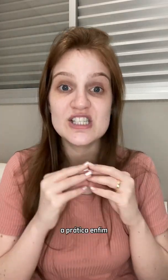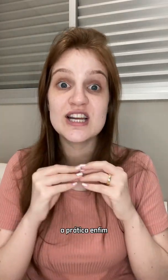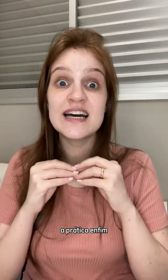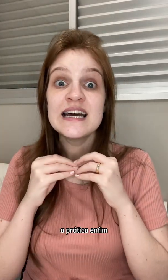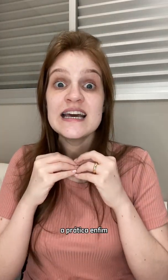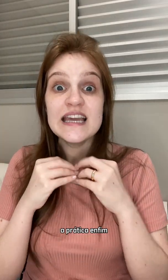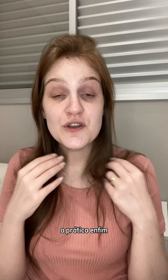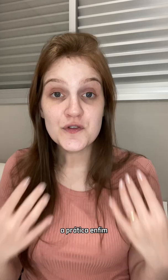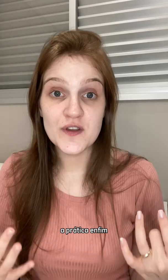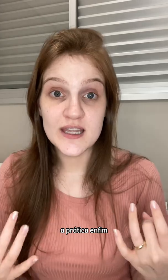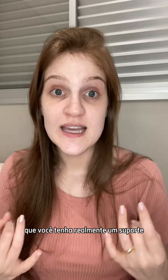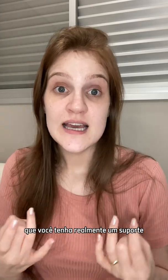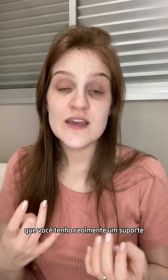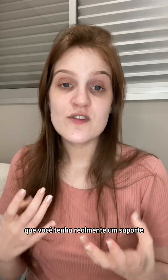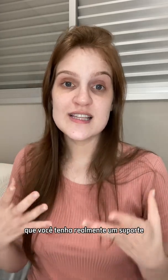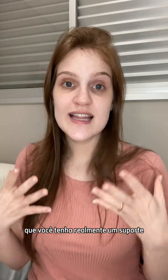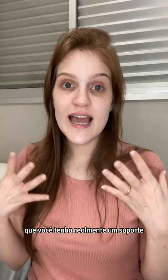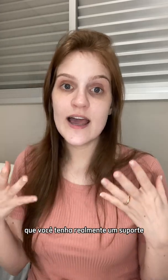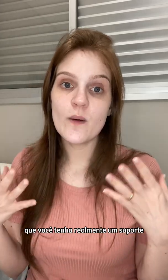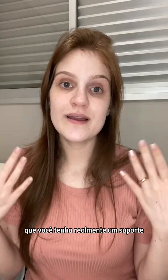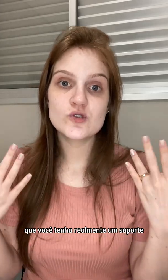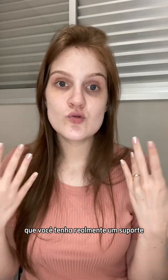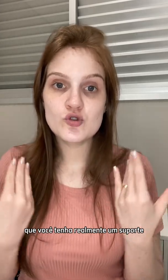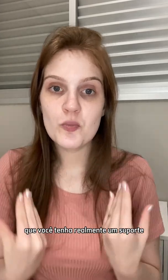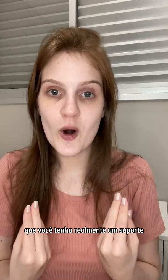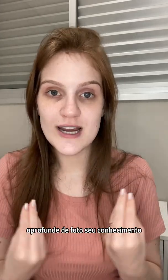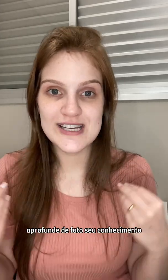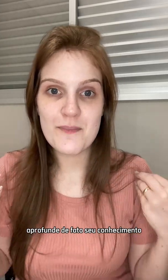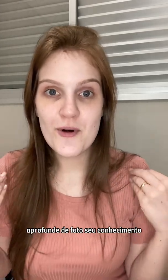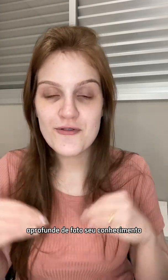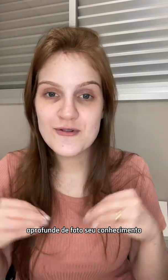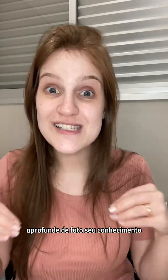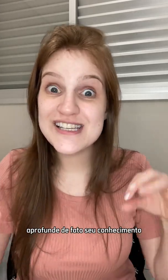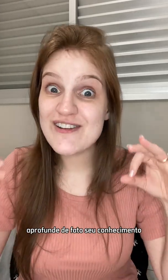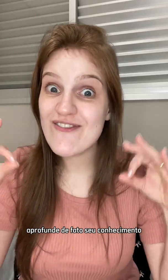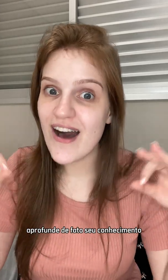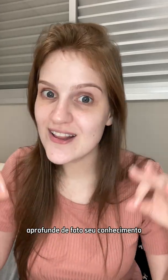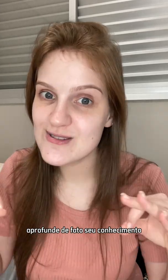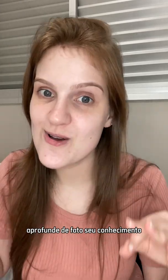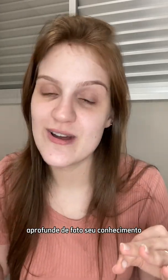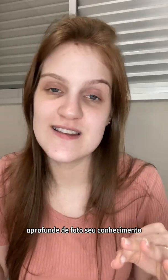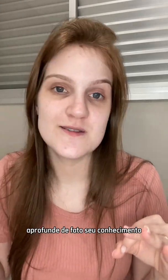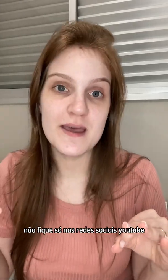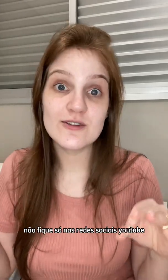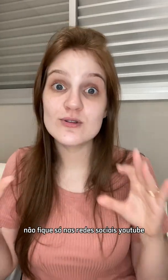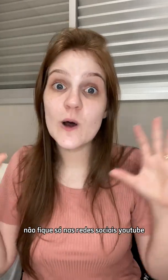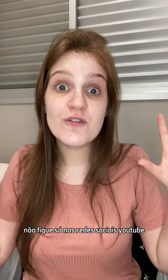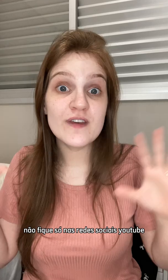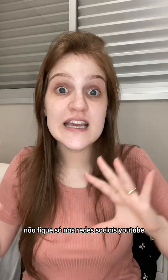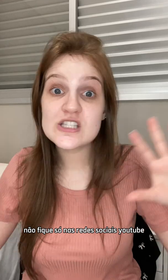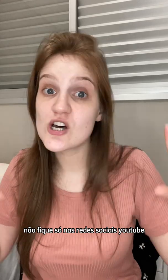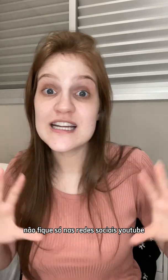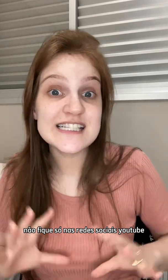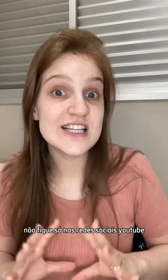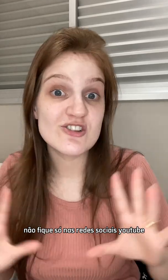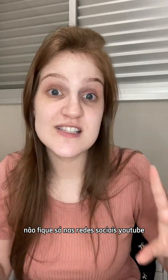prática. Enfim, que você tenha realmente um suporte, aprofunde de fato o seu conhecimento, não fique só nas redes